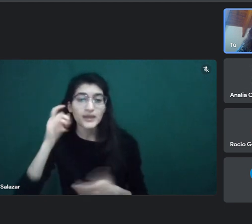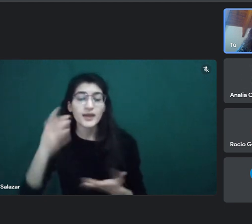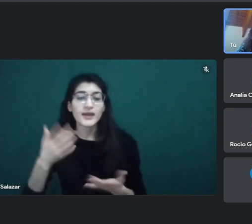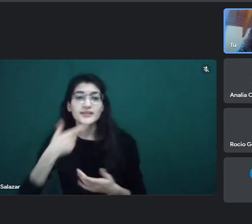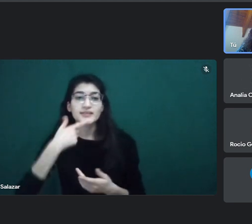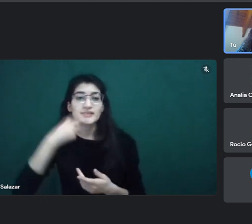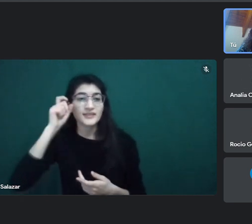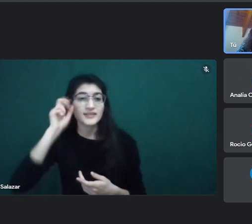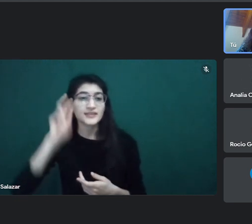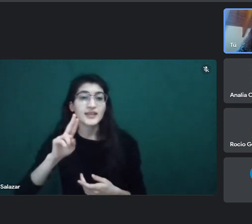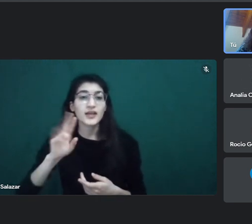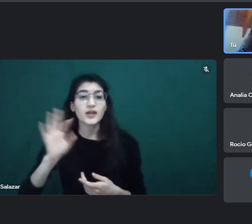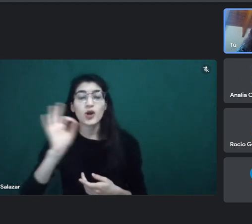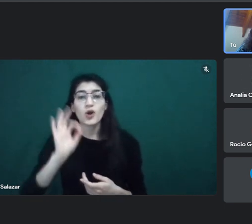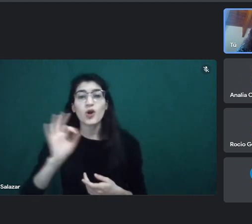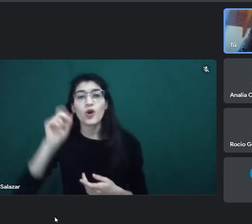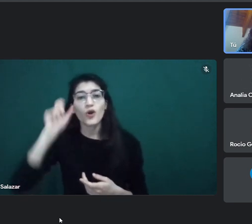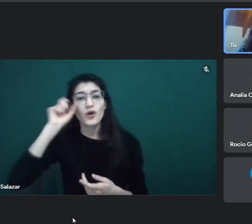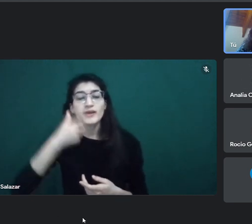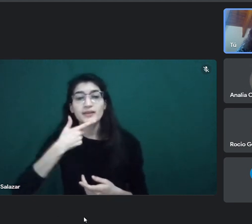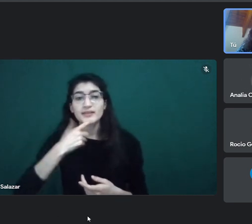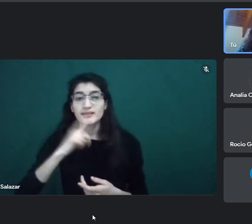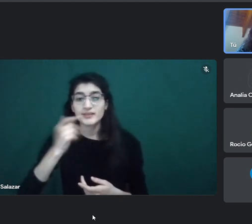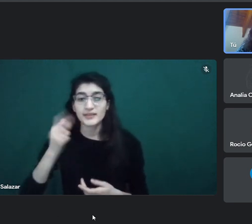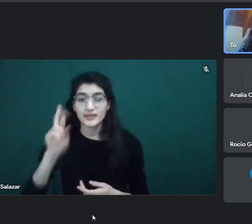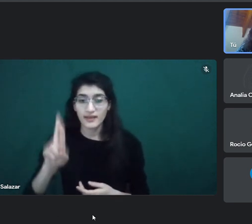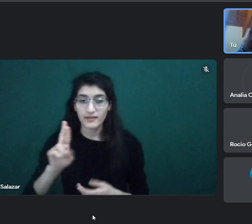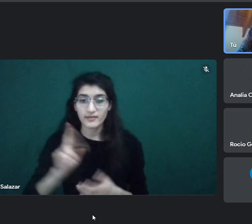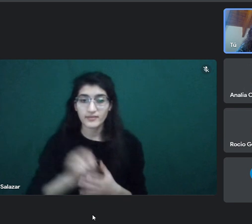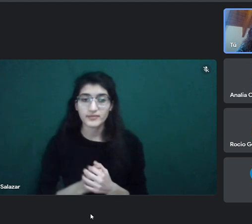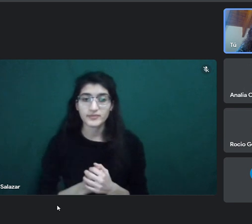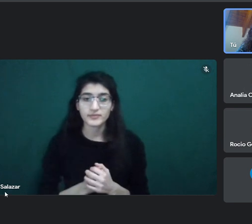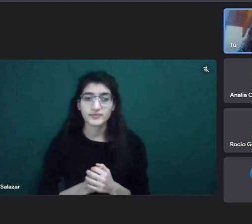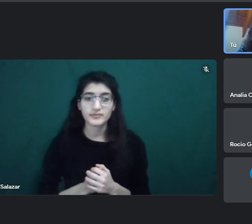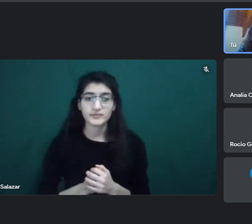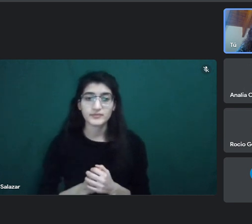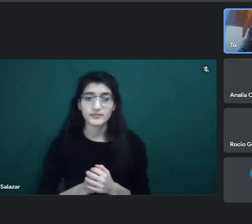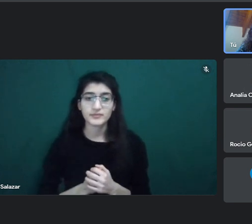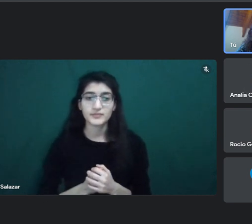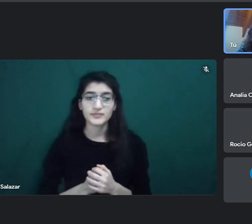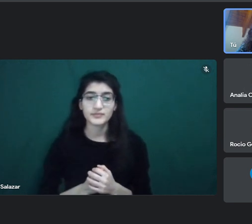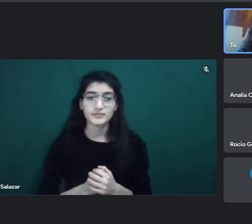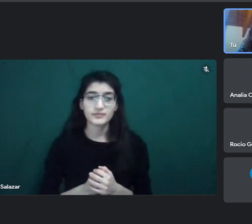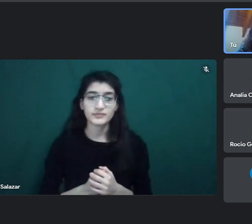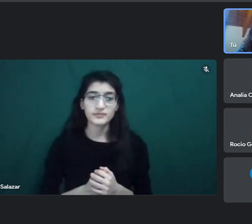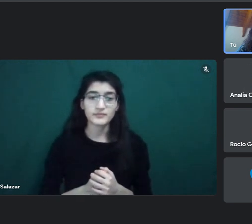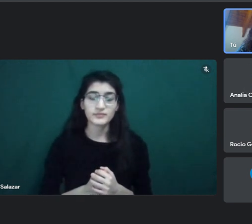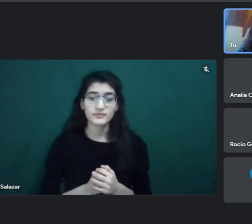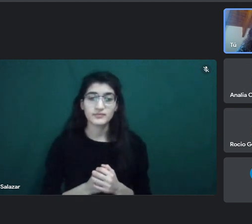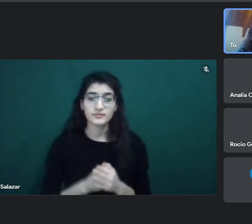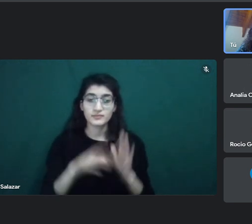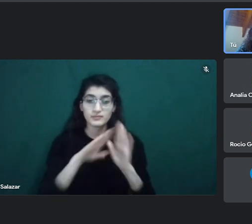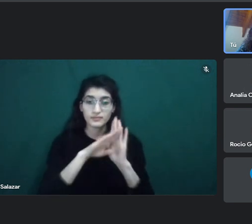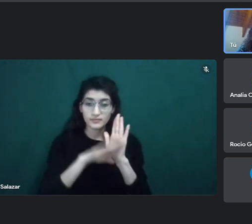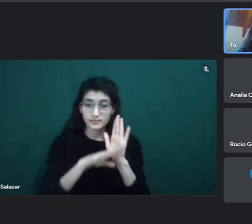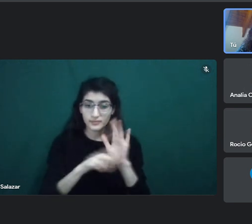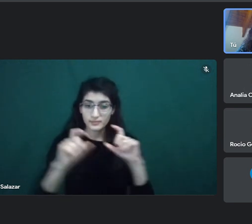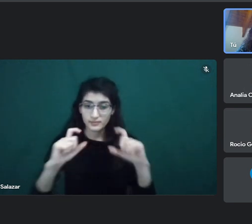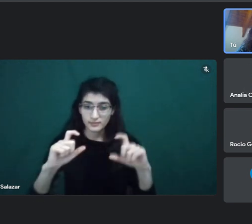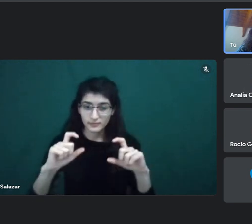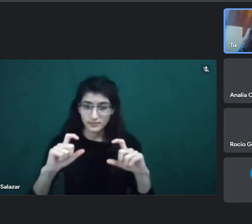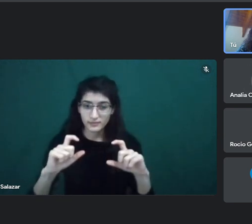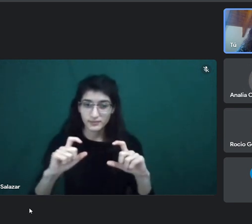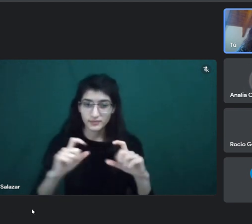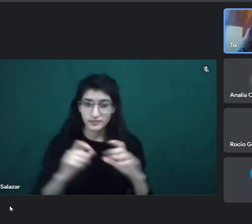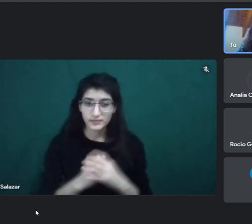will be, es futuro, habrá. Si tengo el have been, sería ha